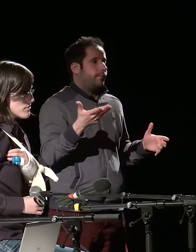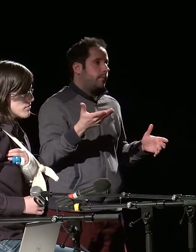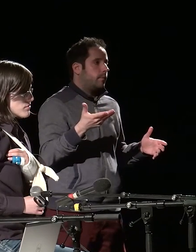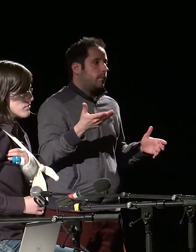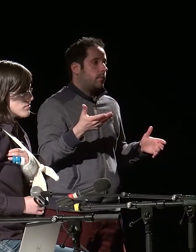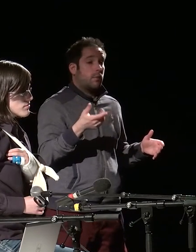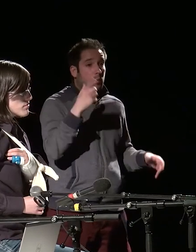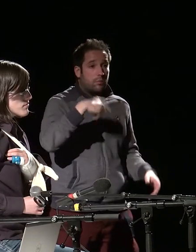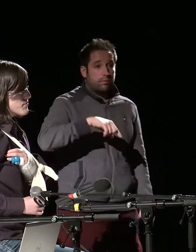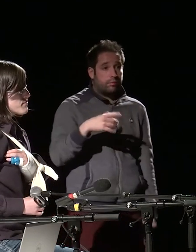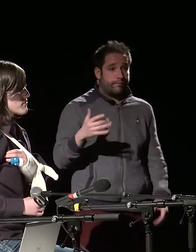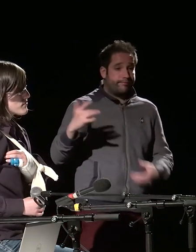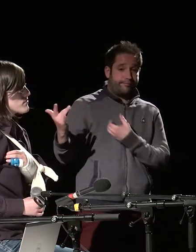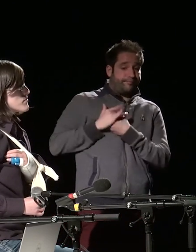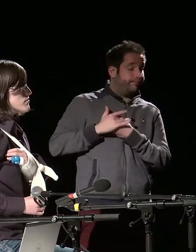finalement, on l'a dans le cul, quoi. C'est-à-dire que,